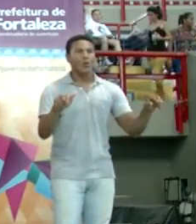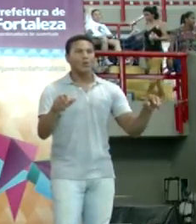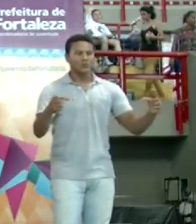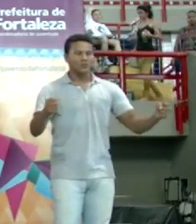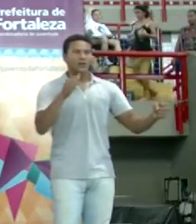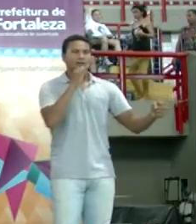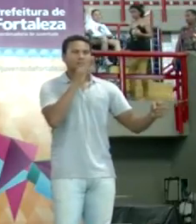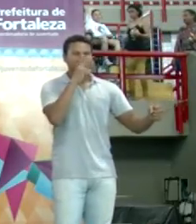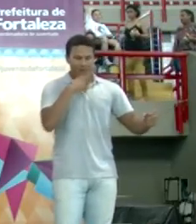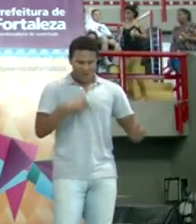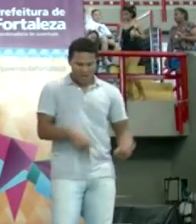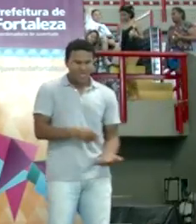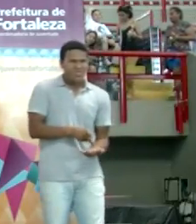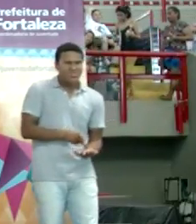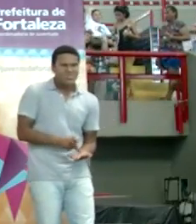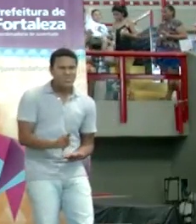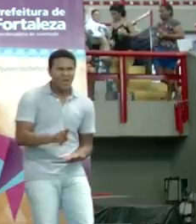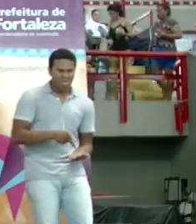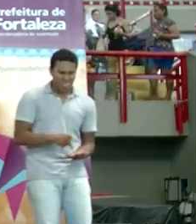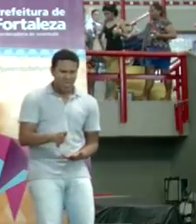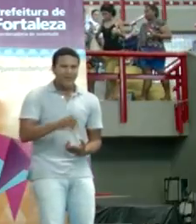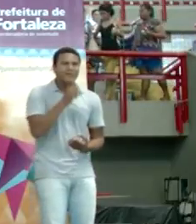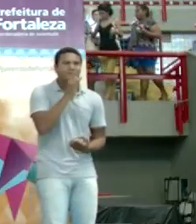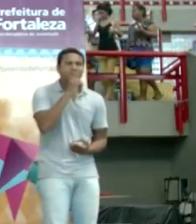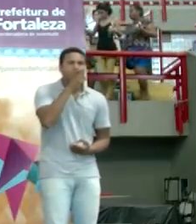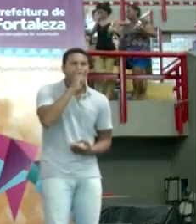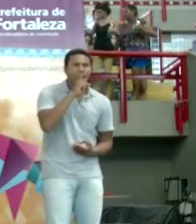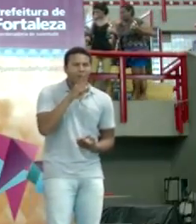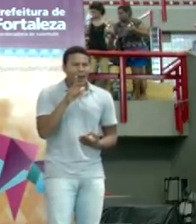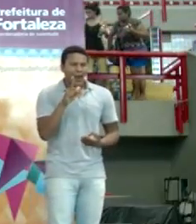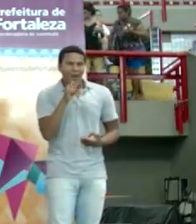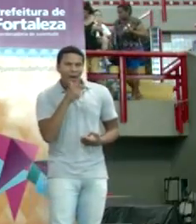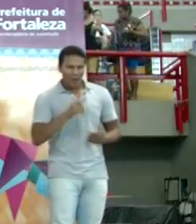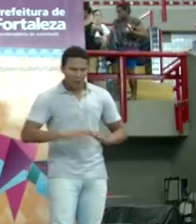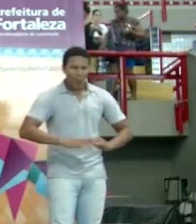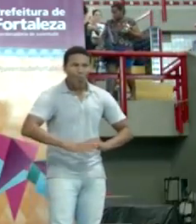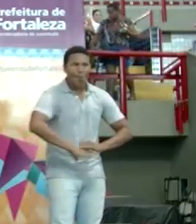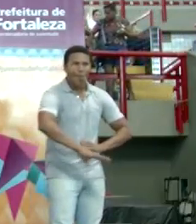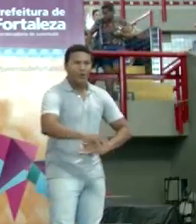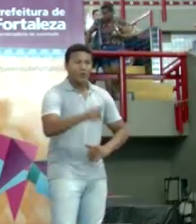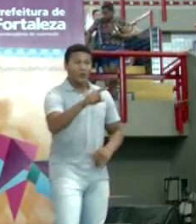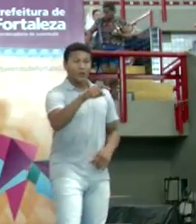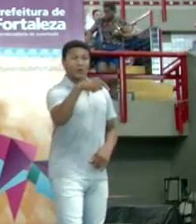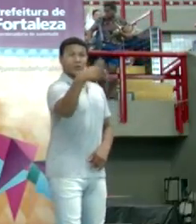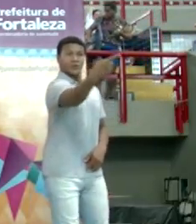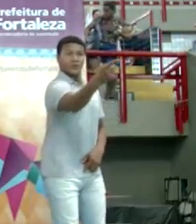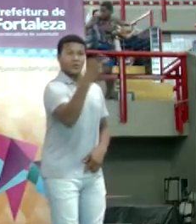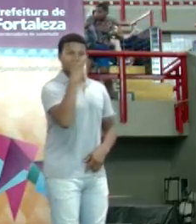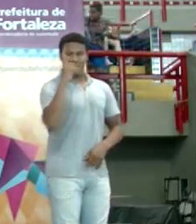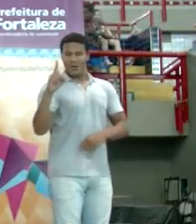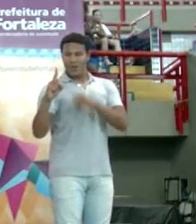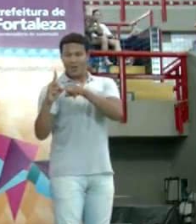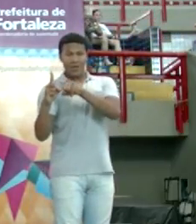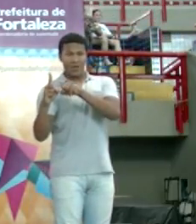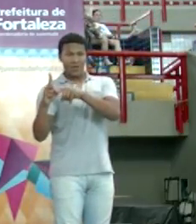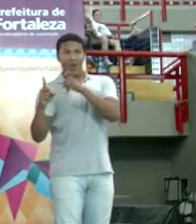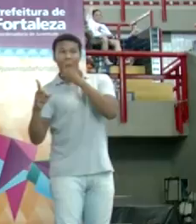muito liso. Gelo com água, certo? Bem liso. E a outra pessoa está num canto bem